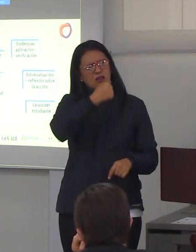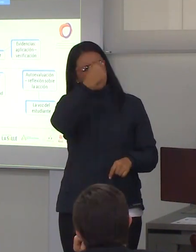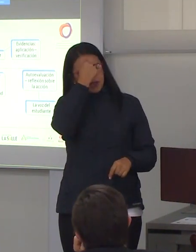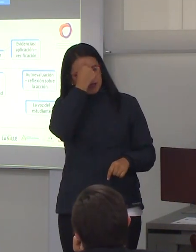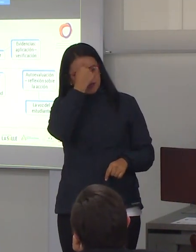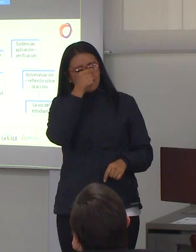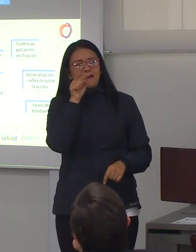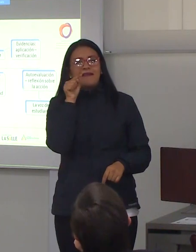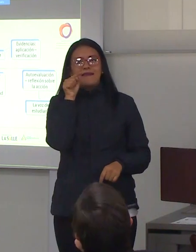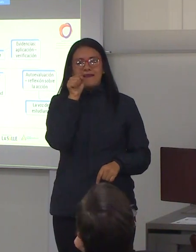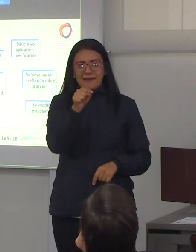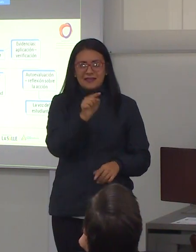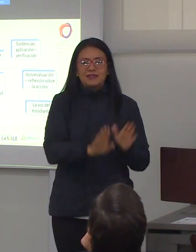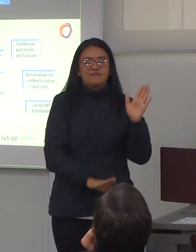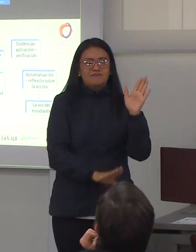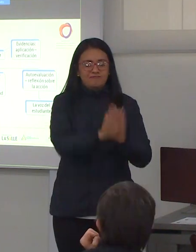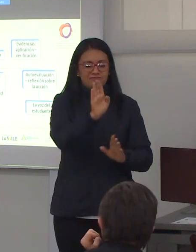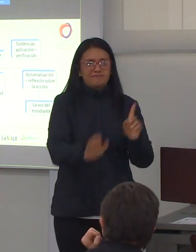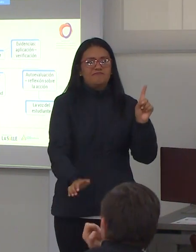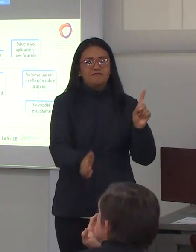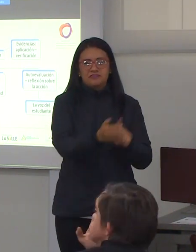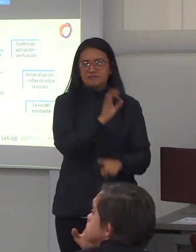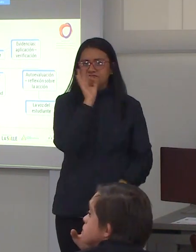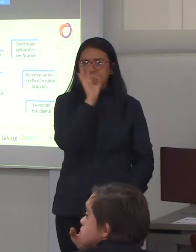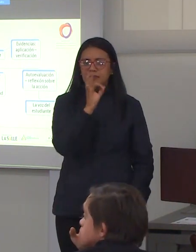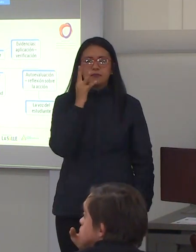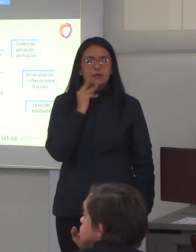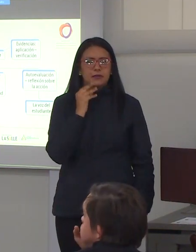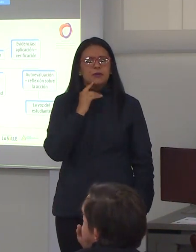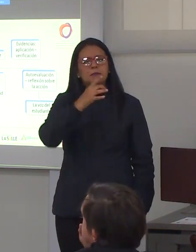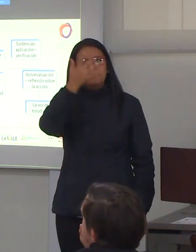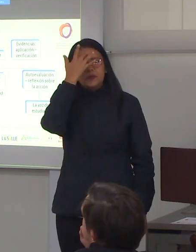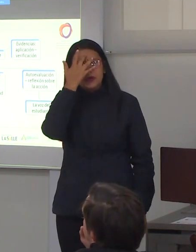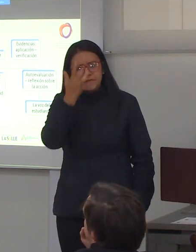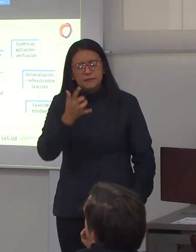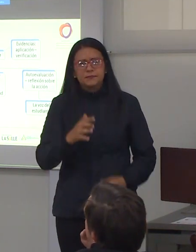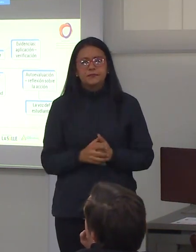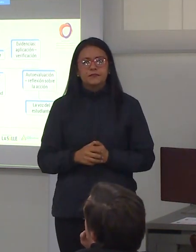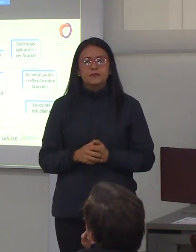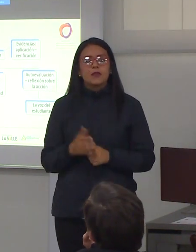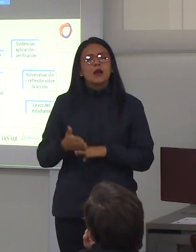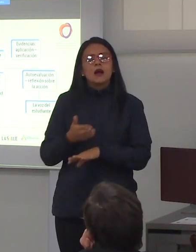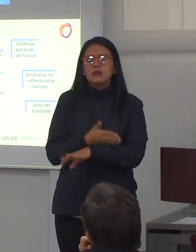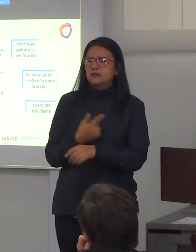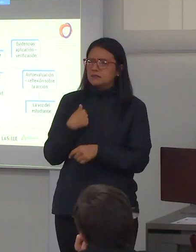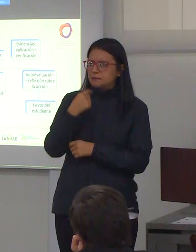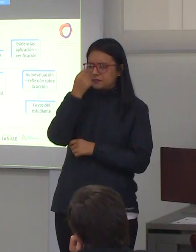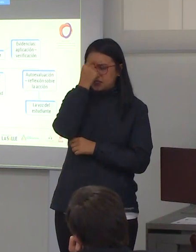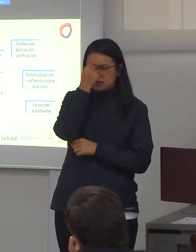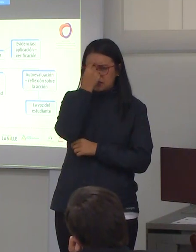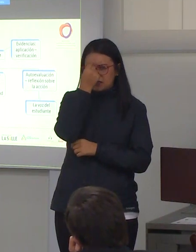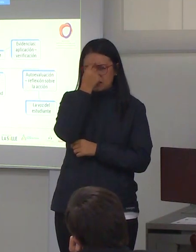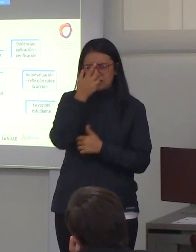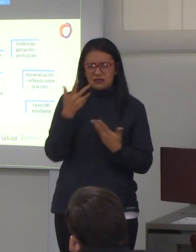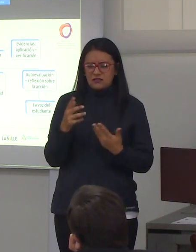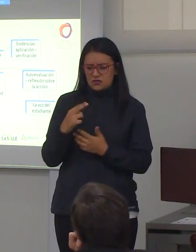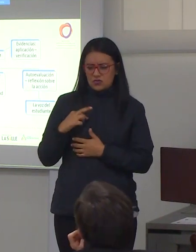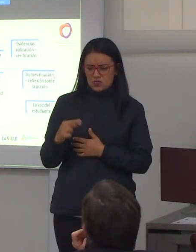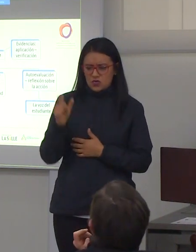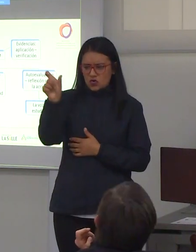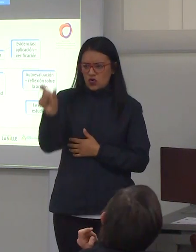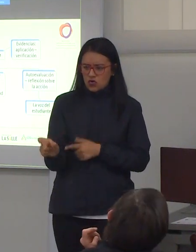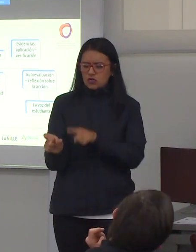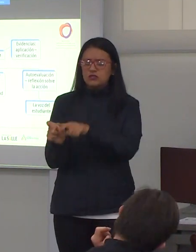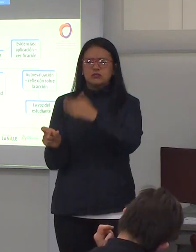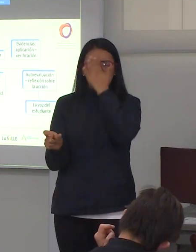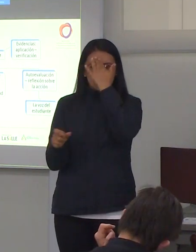fue uno de los éxitos digamos de la experiencia ¿por qué razón? porque era pensarse entonces que el otro sabía